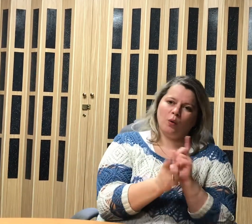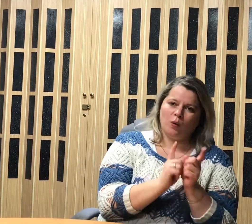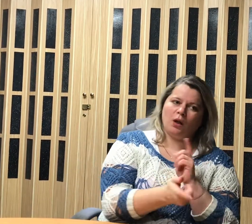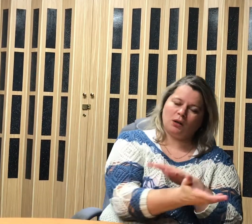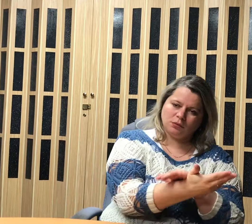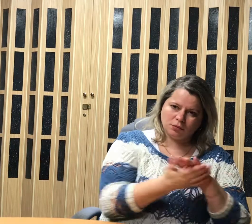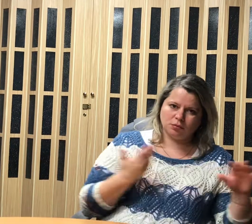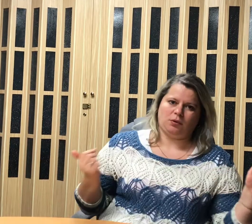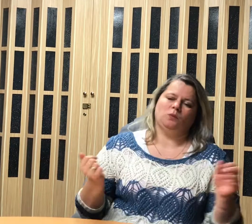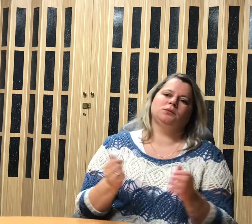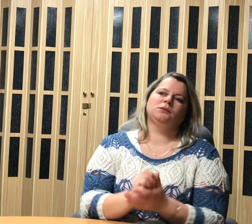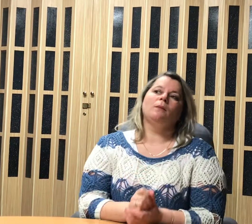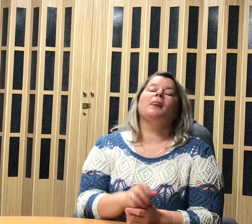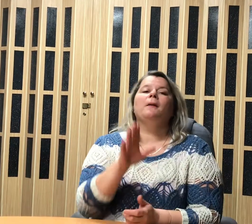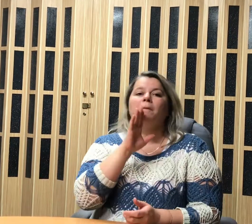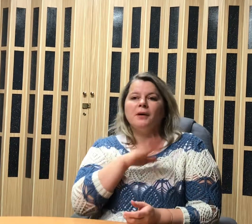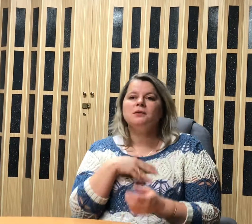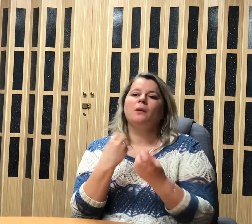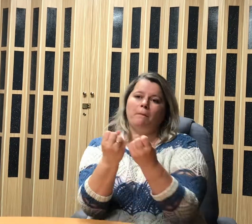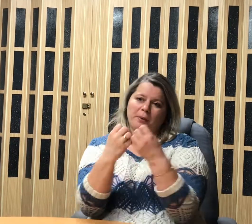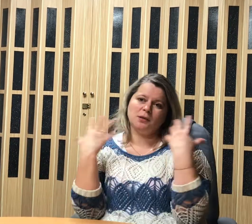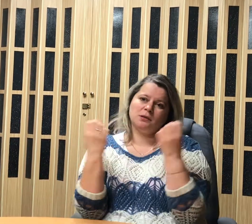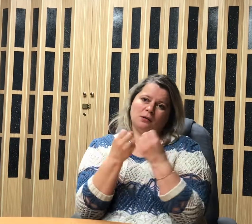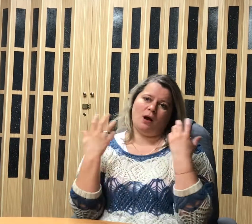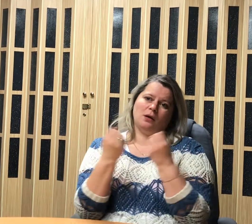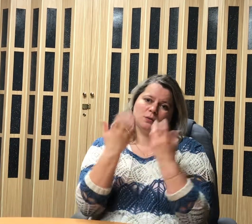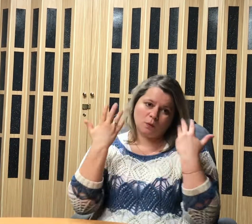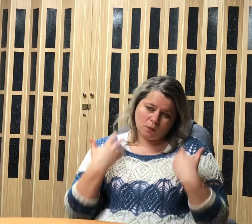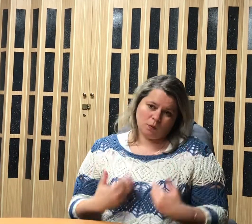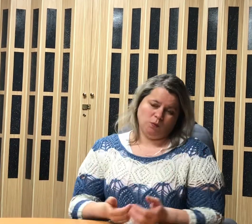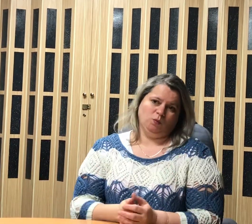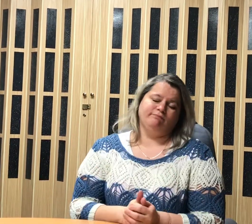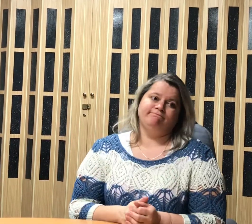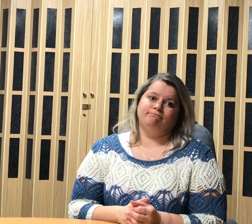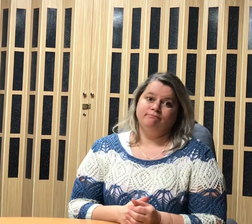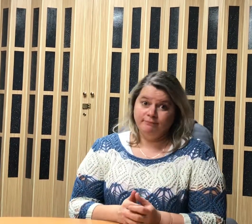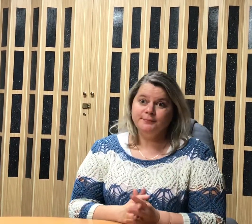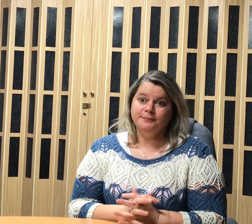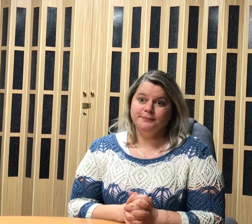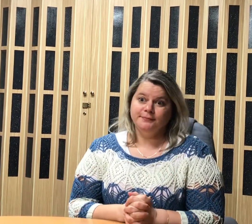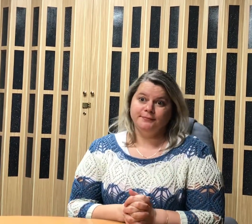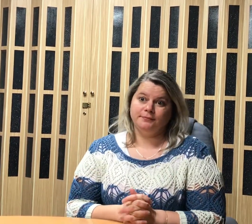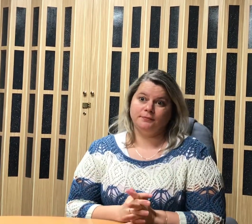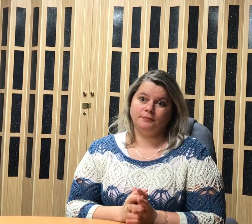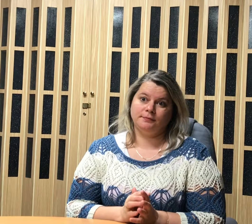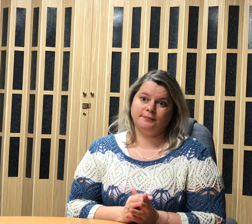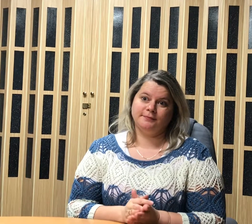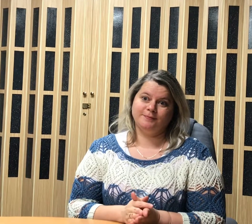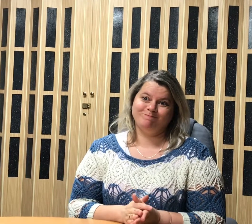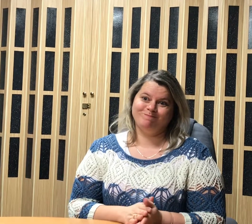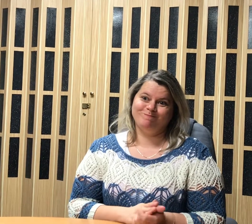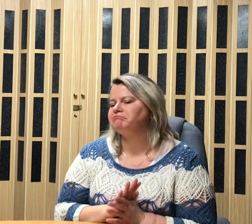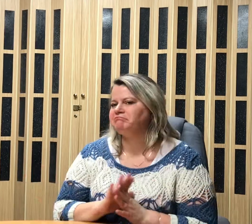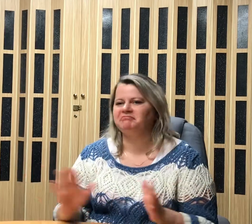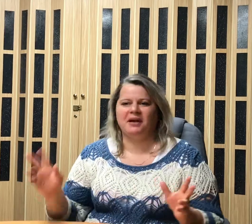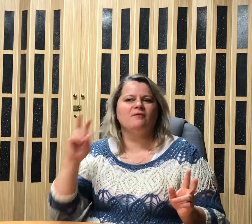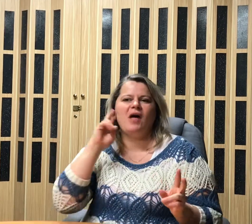Un vai nu viņa man tulko, vai arī es palūdzu, lai ierodas tulks un iztulko. Es noteikti